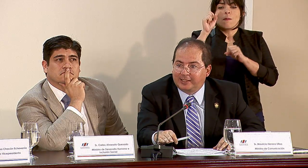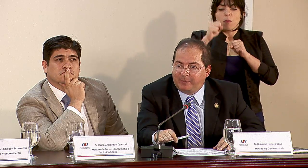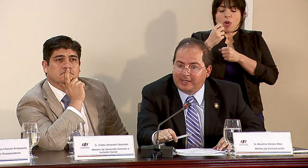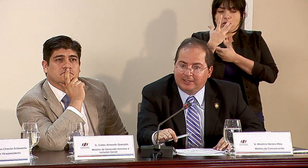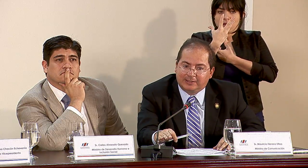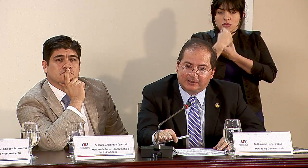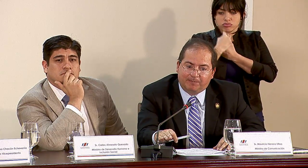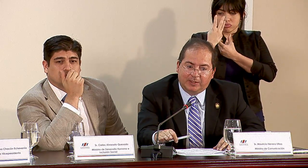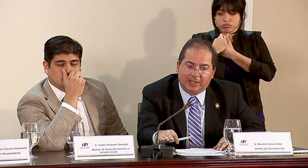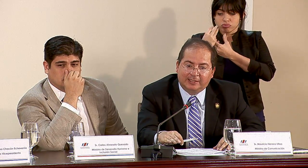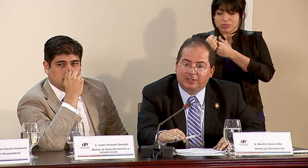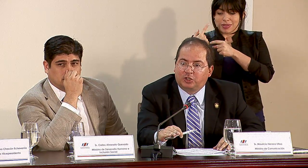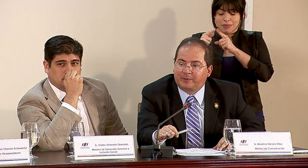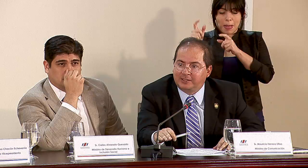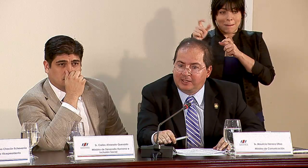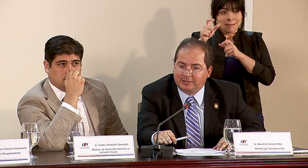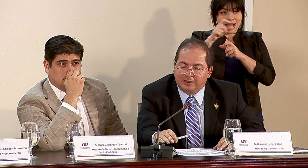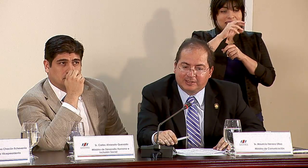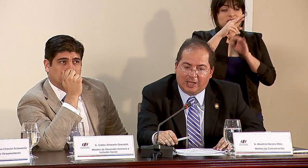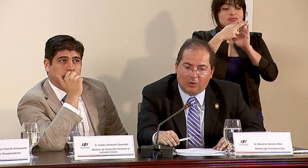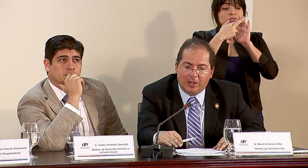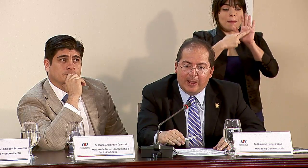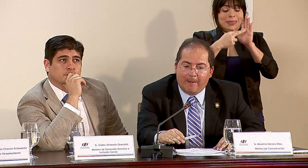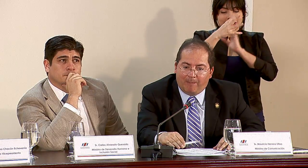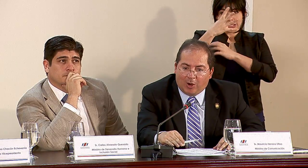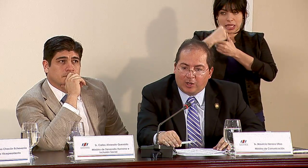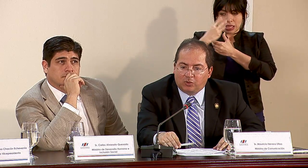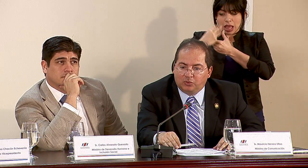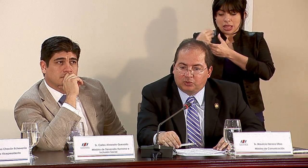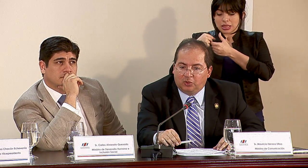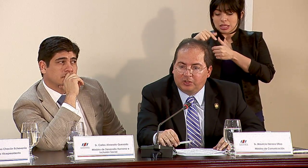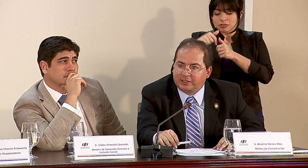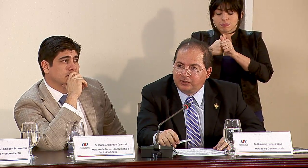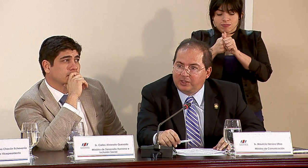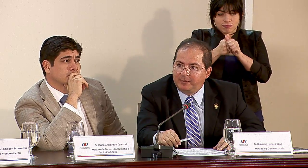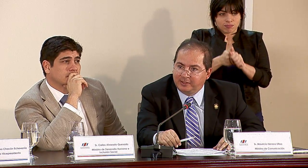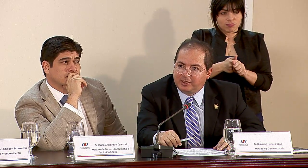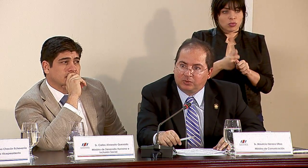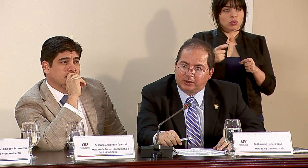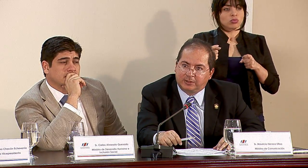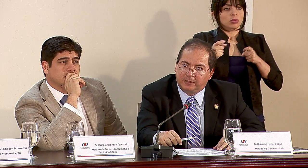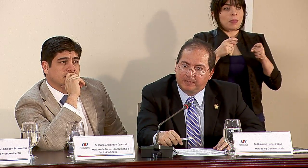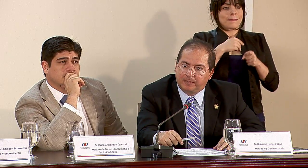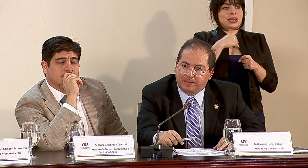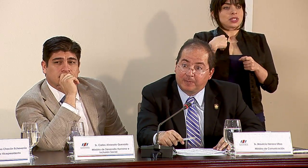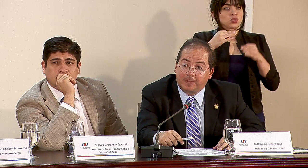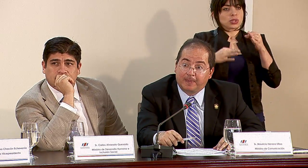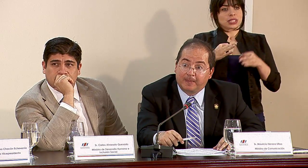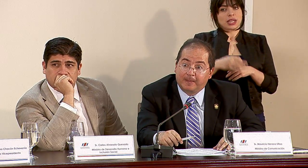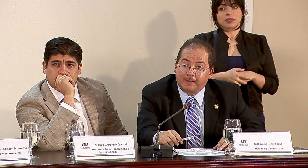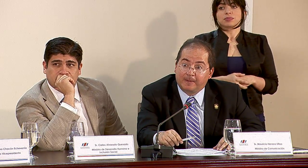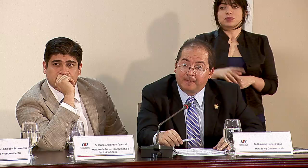a las partes y a distintos representantes del Estado bajo la conducción de la señora Ministra de Justicia.